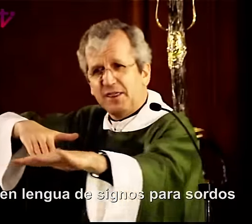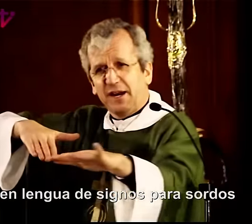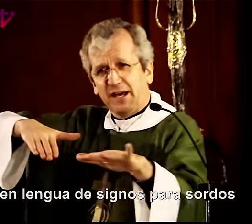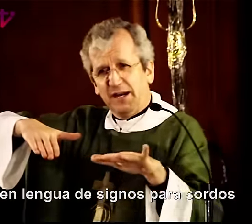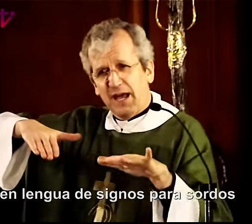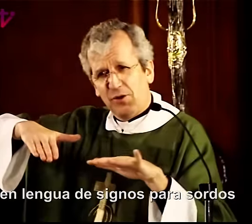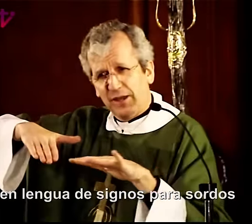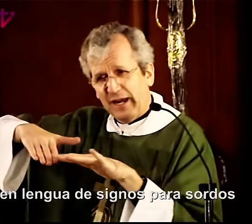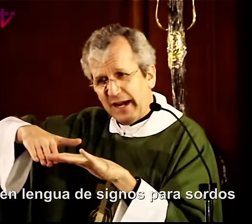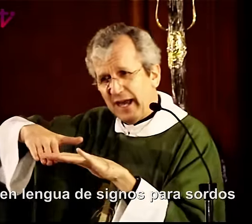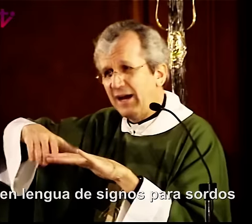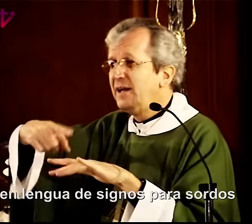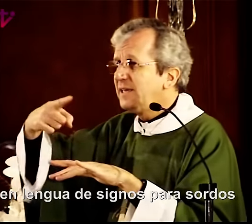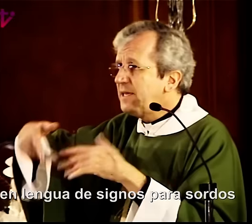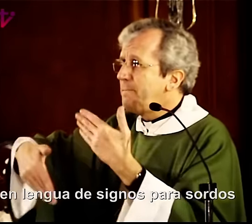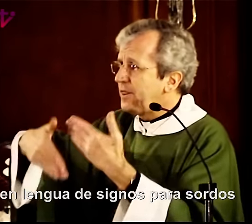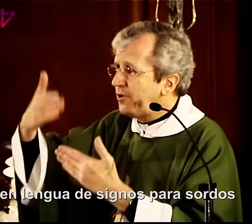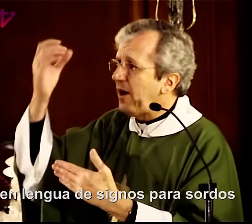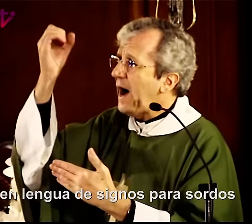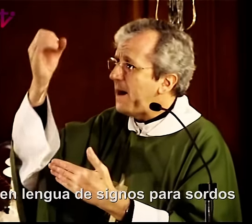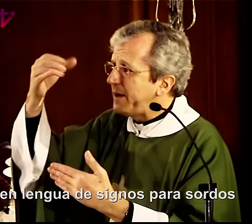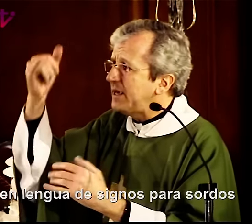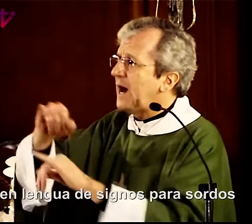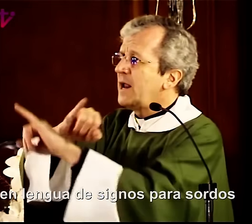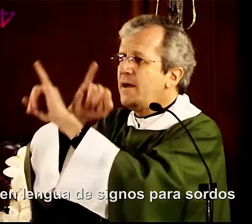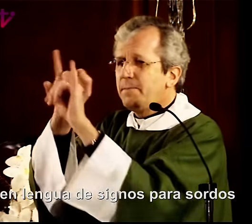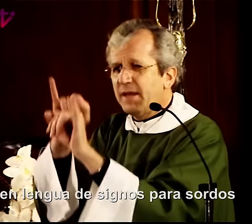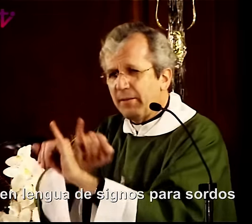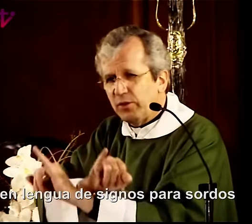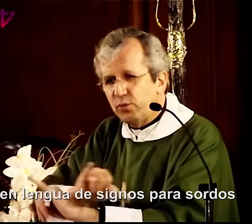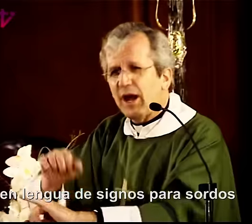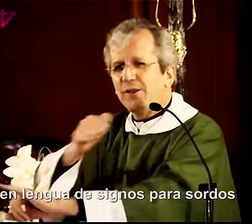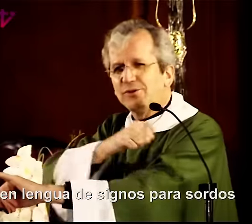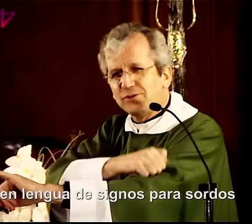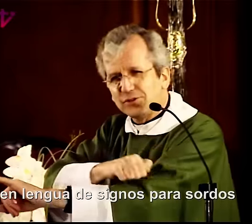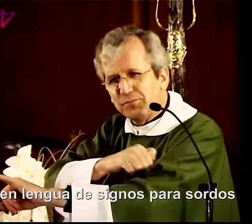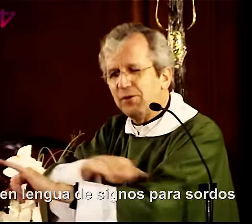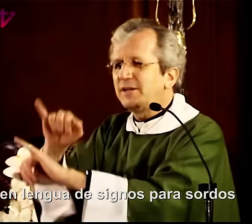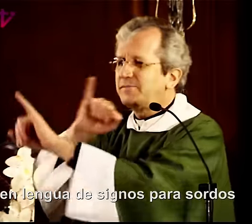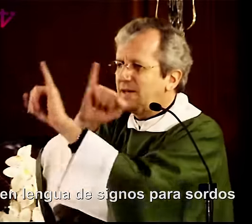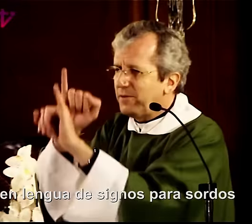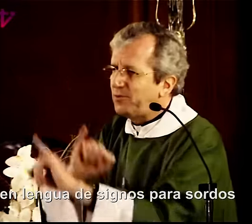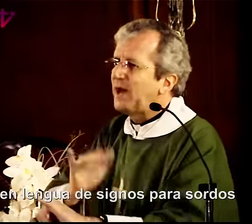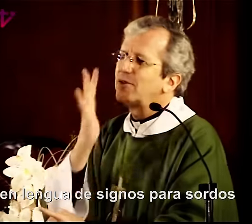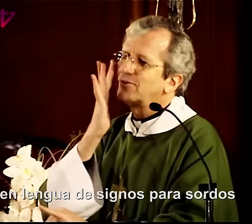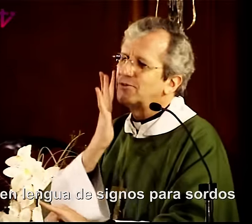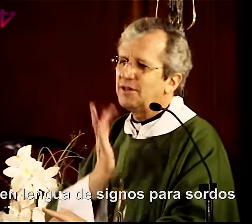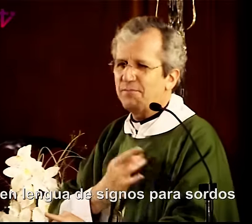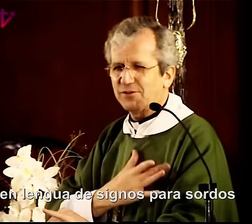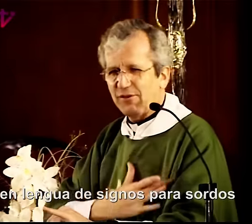cerca del lago de Galilea y empezó a predicar: bienaventurados los pobres, bienaventurados los limpios de